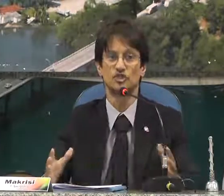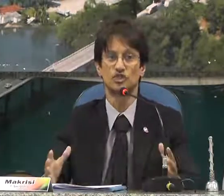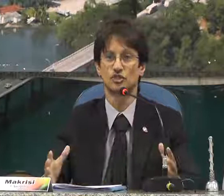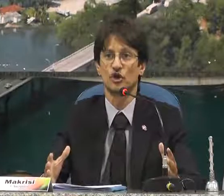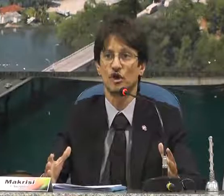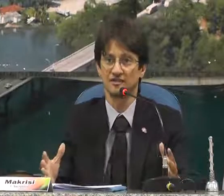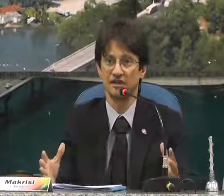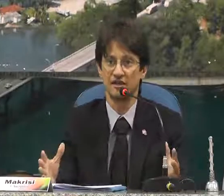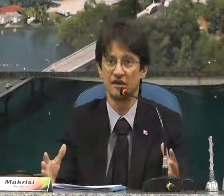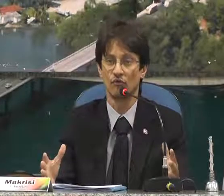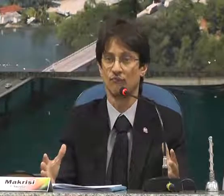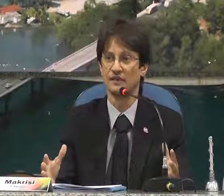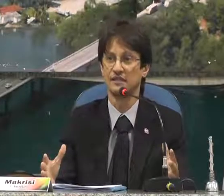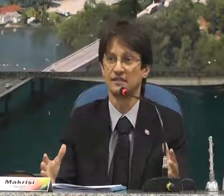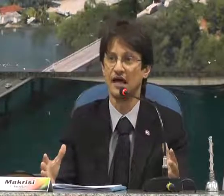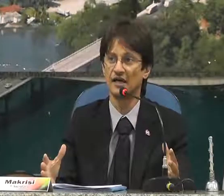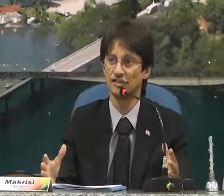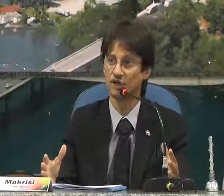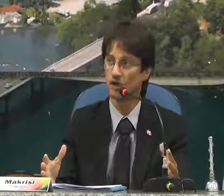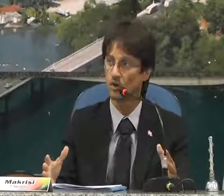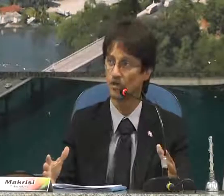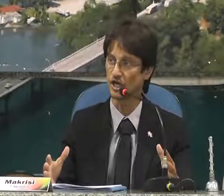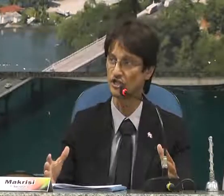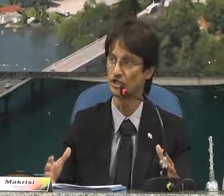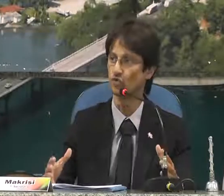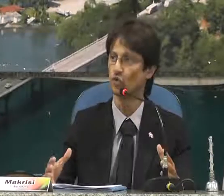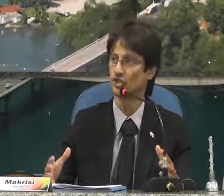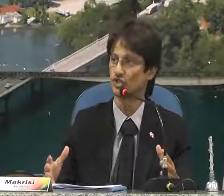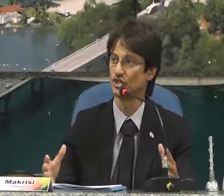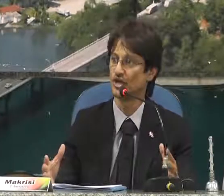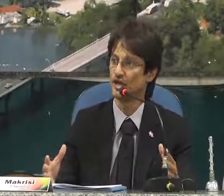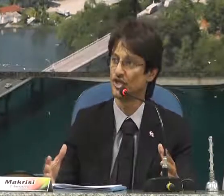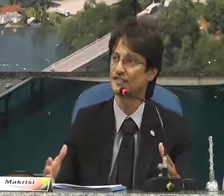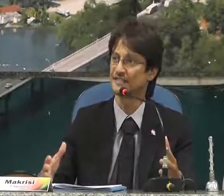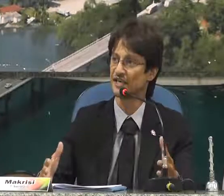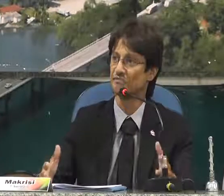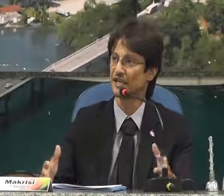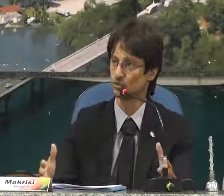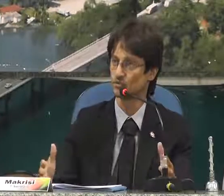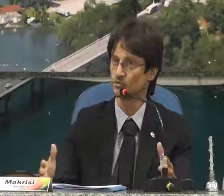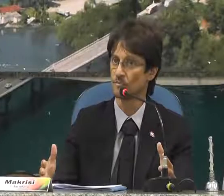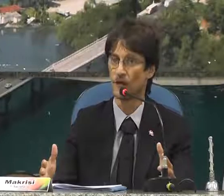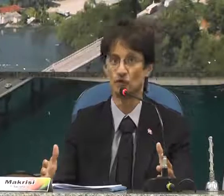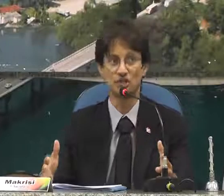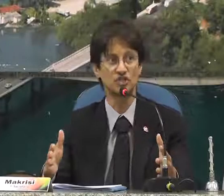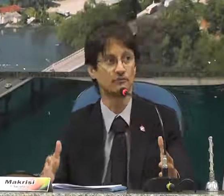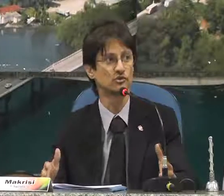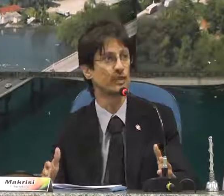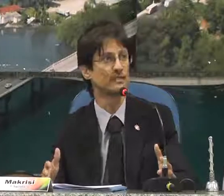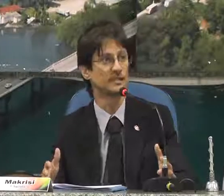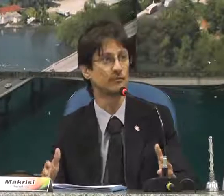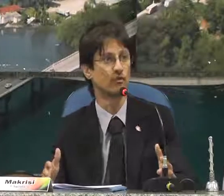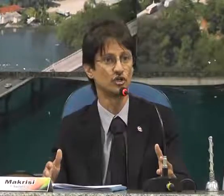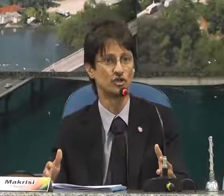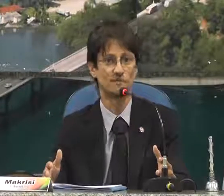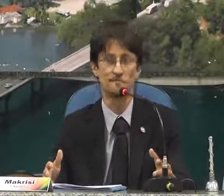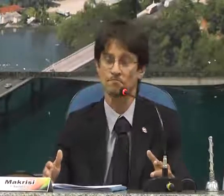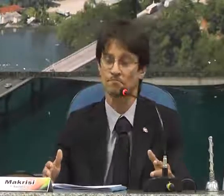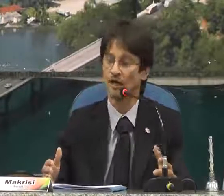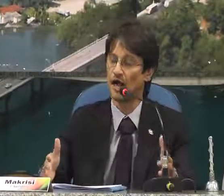pessoas distorcem com facilidade quando a gente discute estes segmentos. Nós estamos, por exemplo,